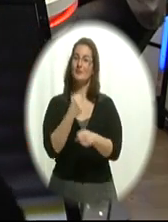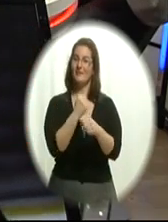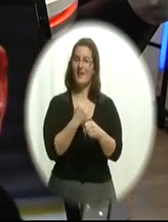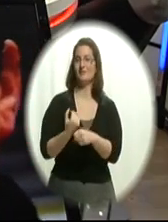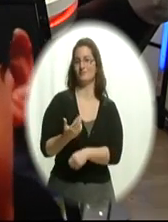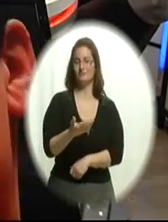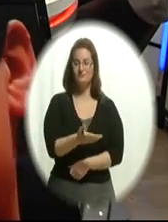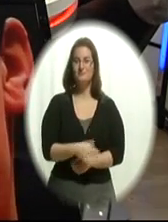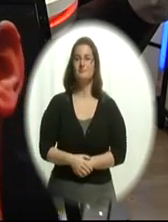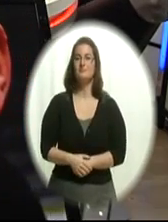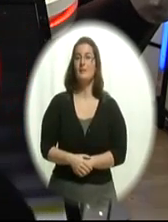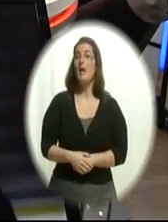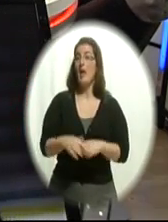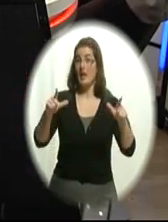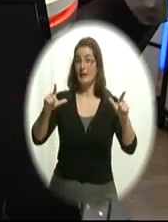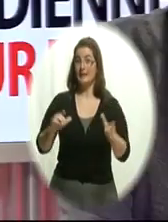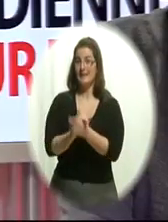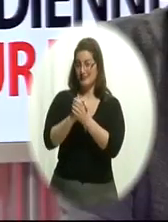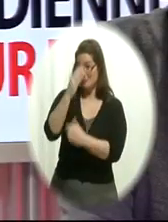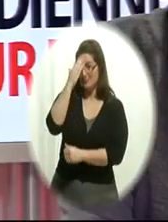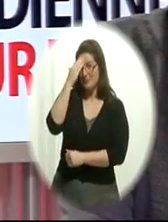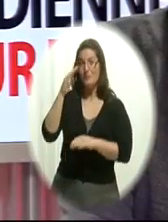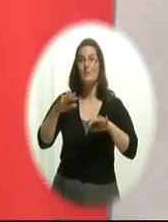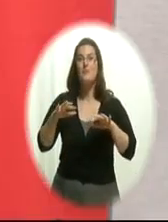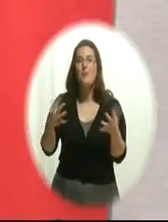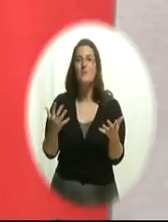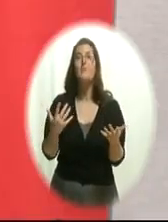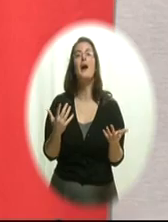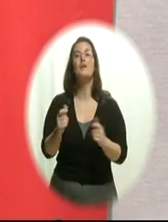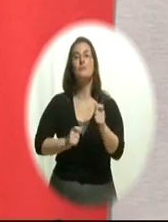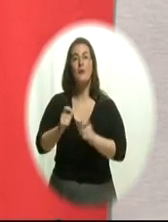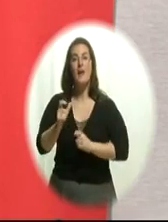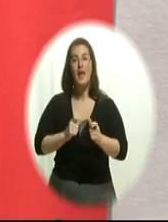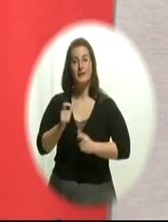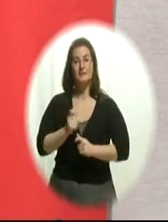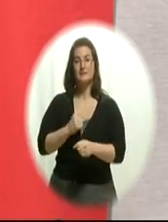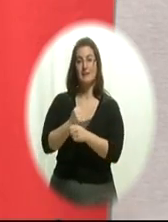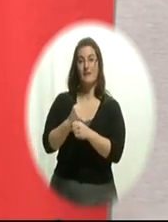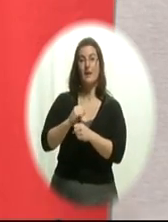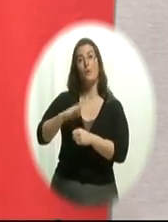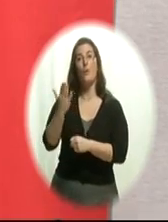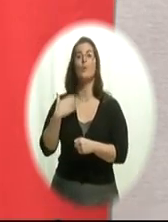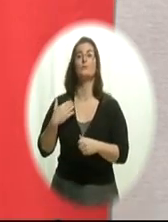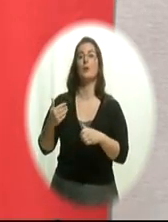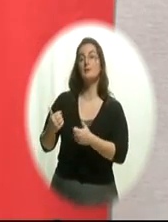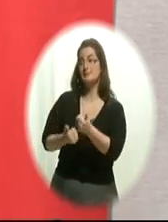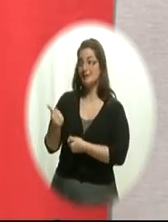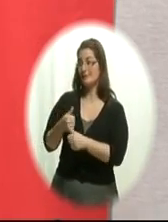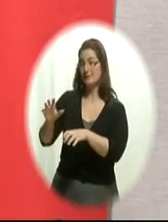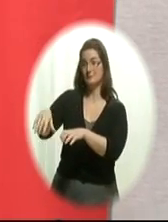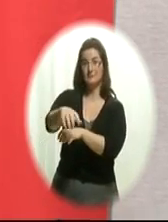connu l'IES grâce à des collègues qui travaillent dans d'autres entités et qui m'ont